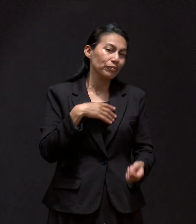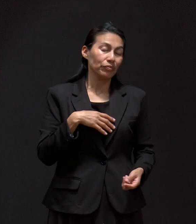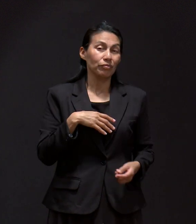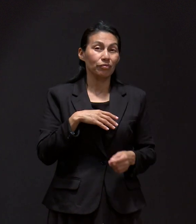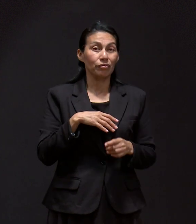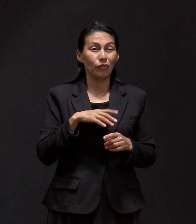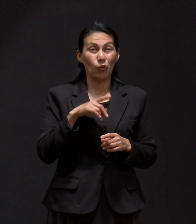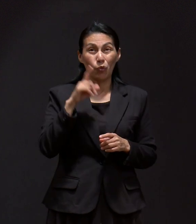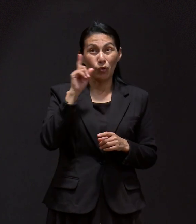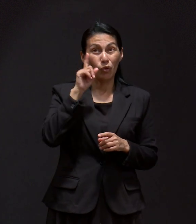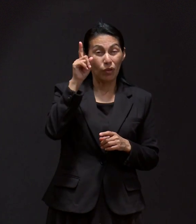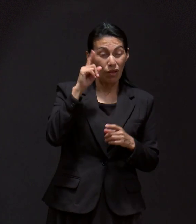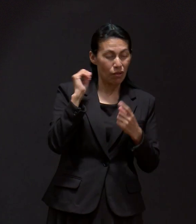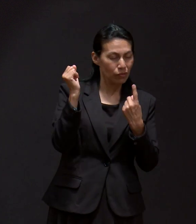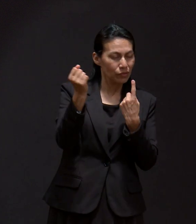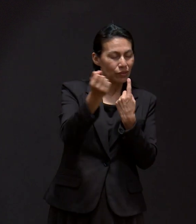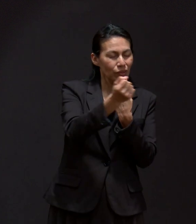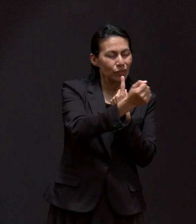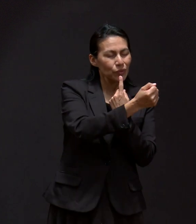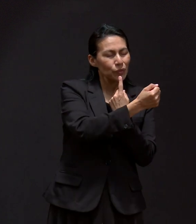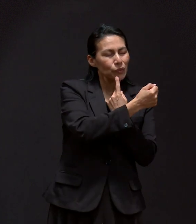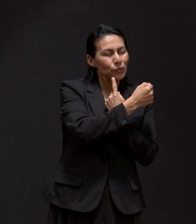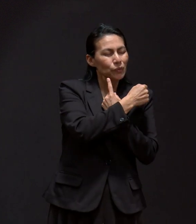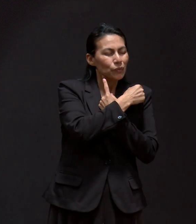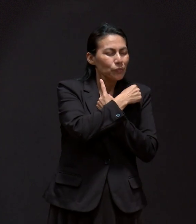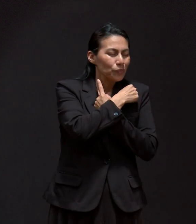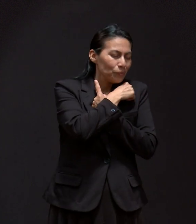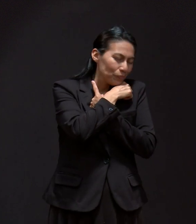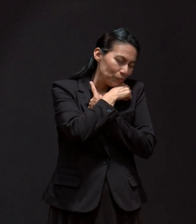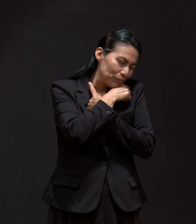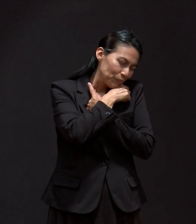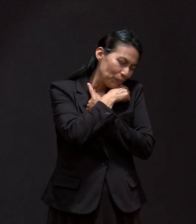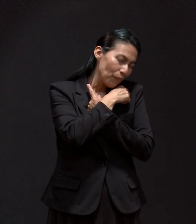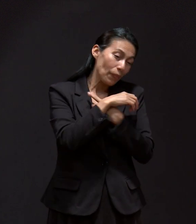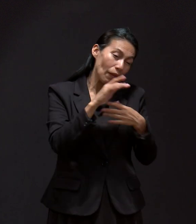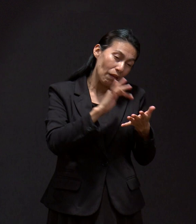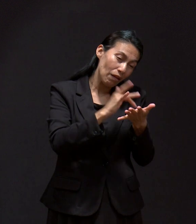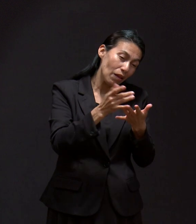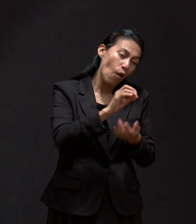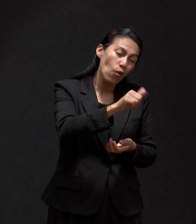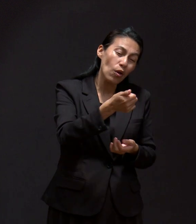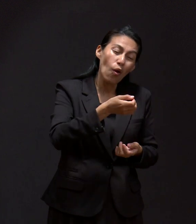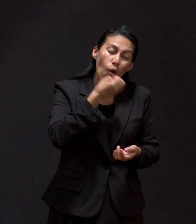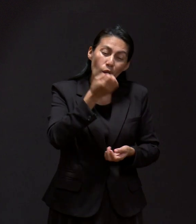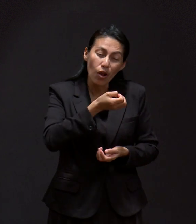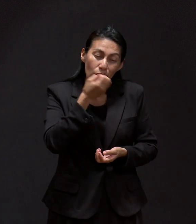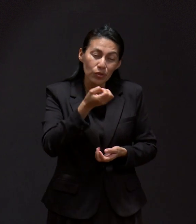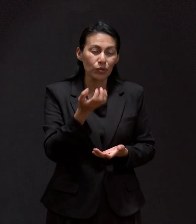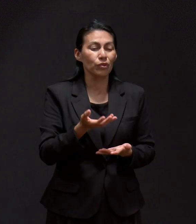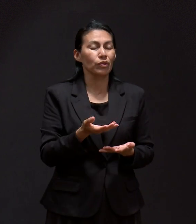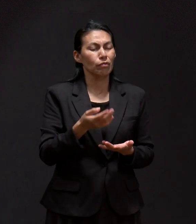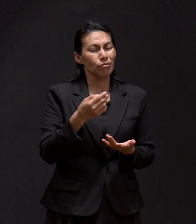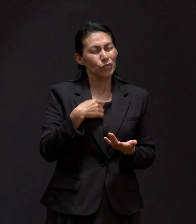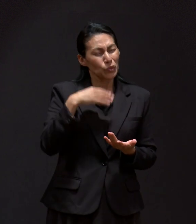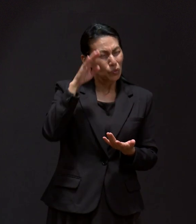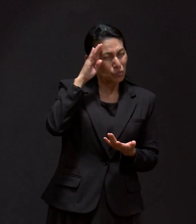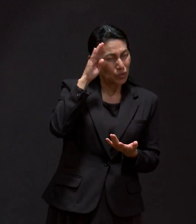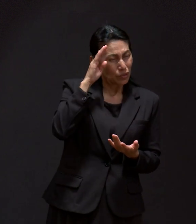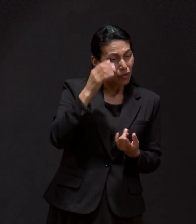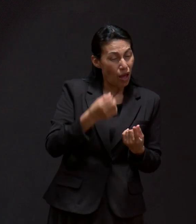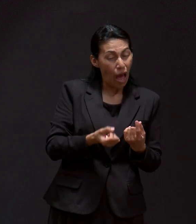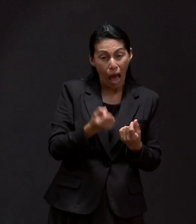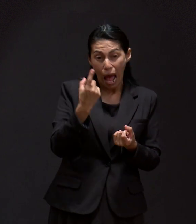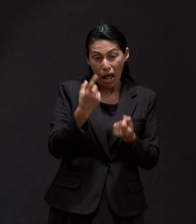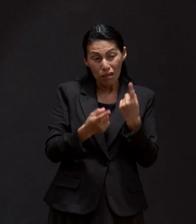veces manifestado en aquellos que oran por ti como tú dices yo creo que nadie debería